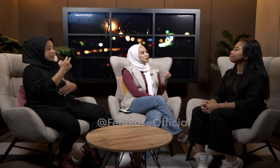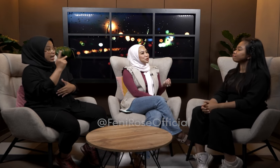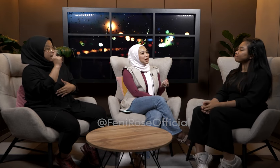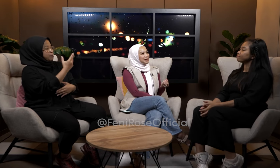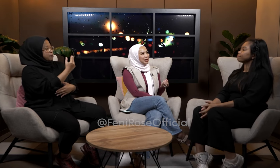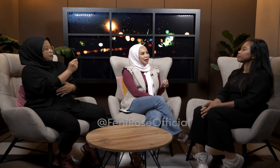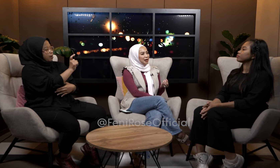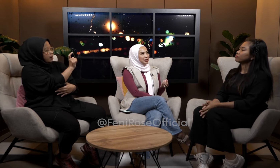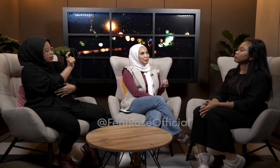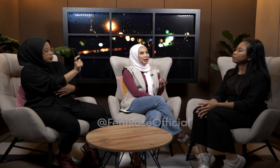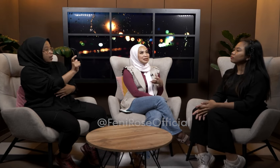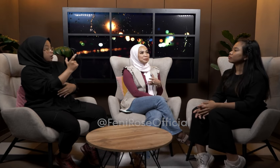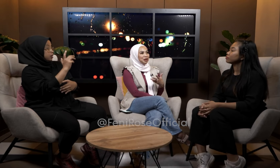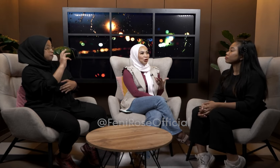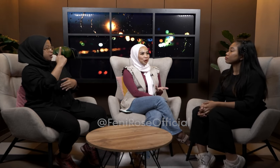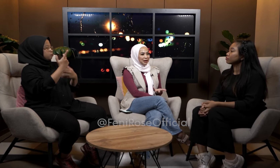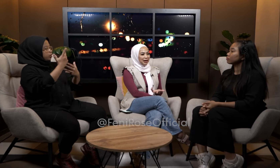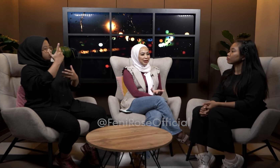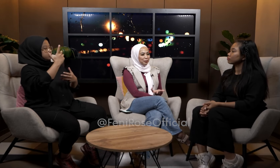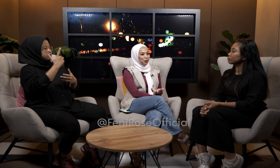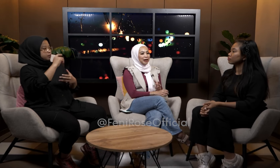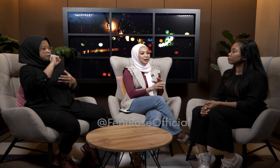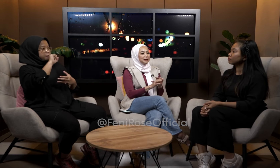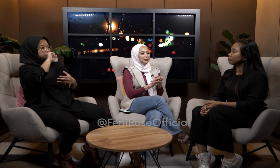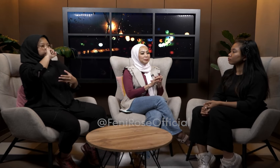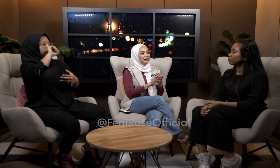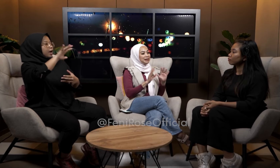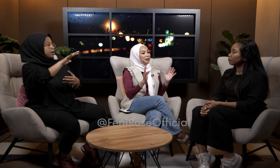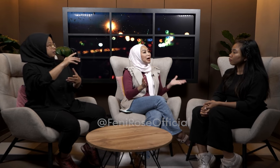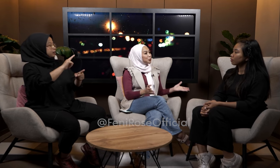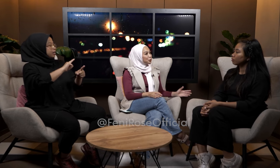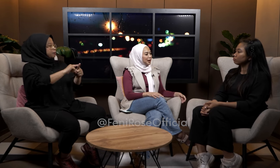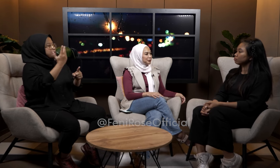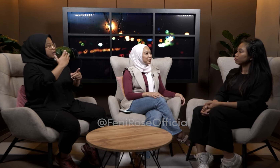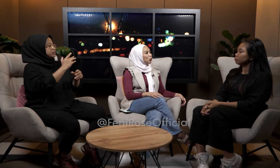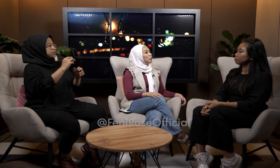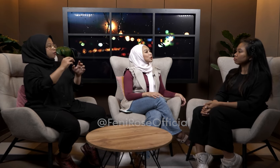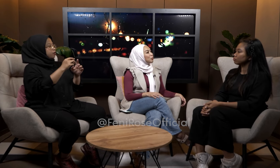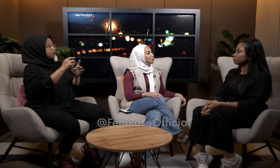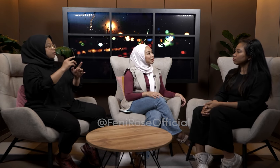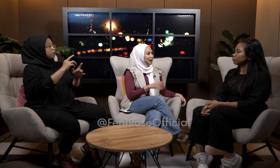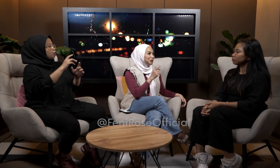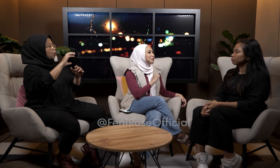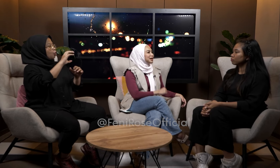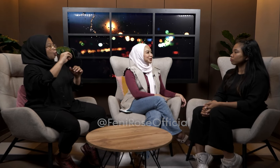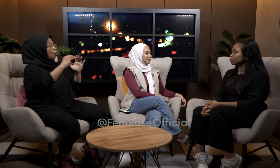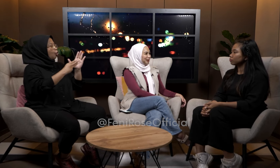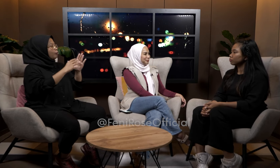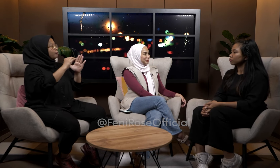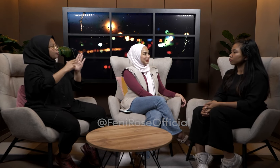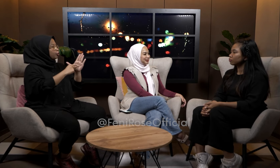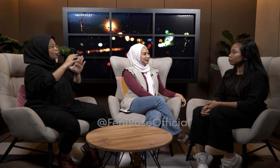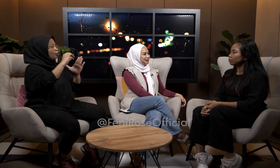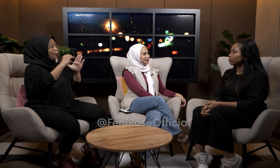juga yang kemarin sempat terlontar yang bukan bahasa yang baku Ya seperti omon-omon Nah itu gimana tuh kemarin omon